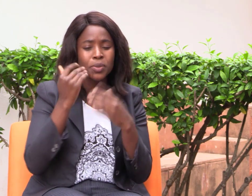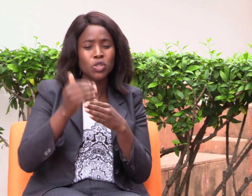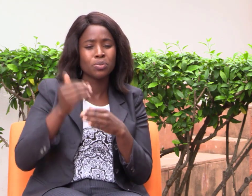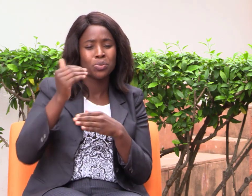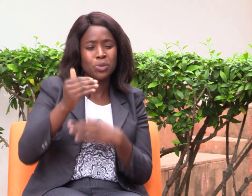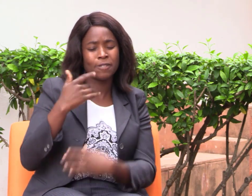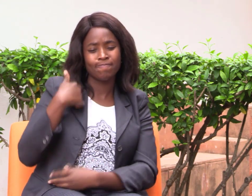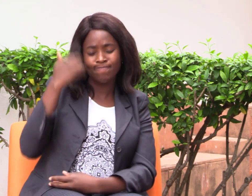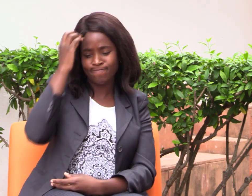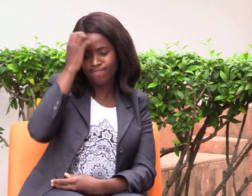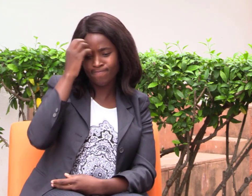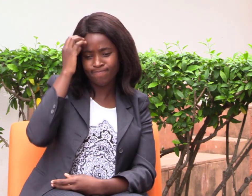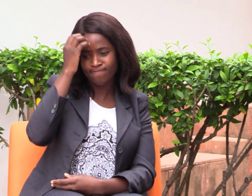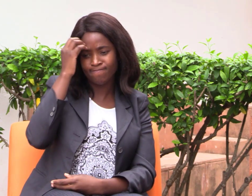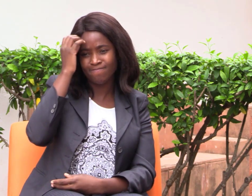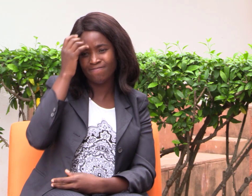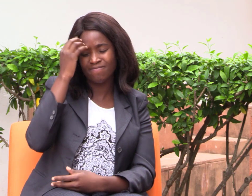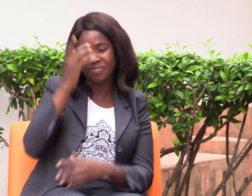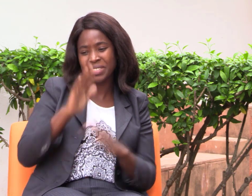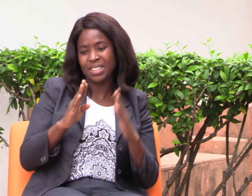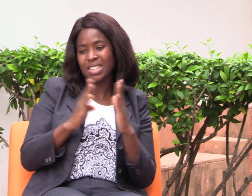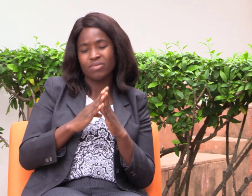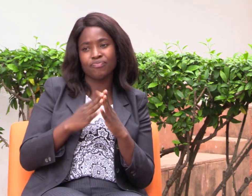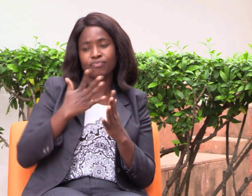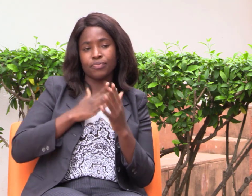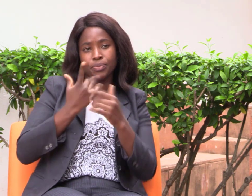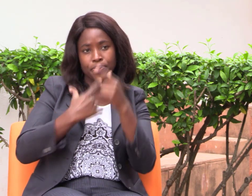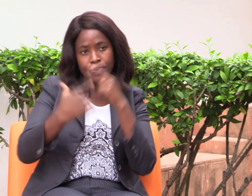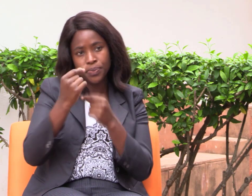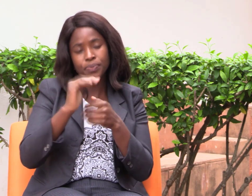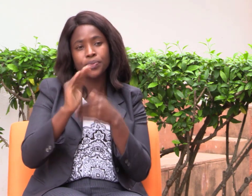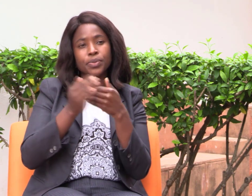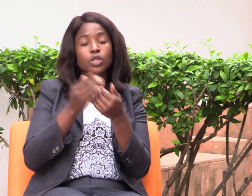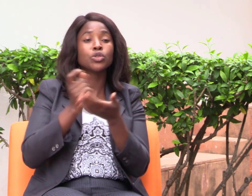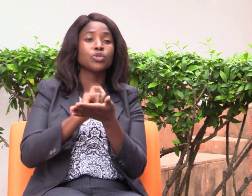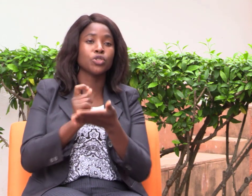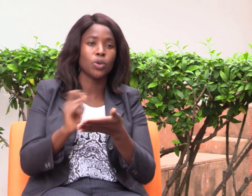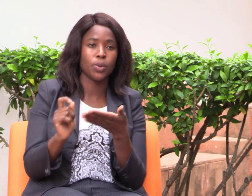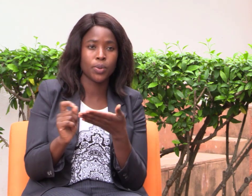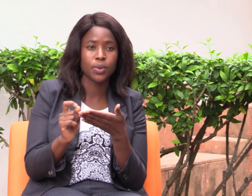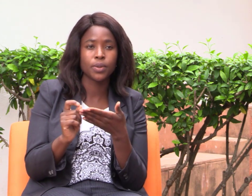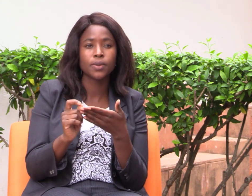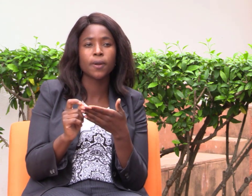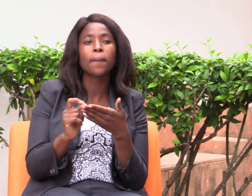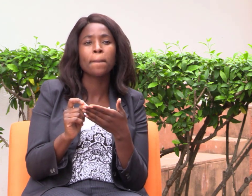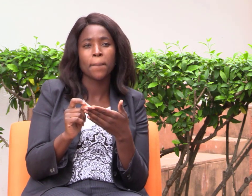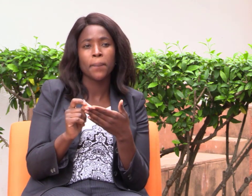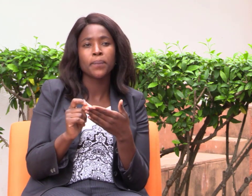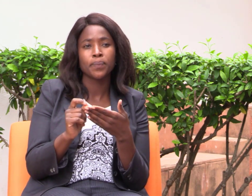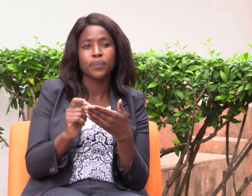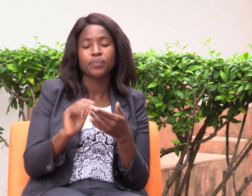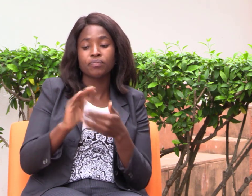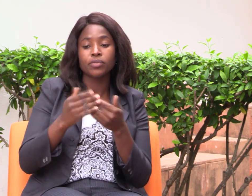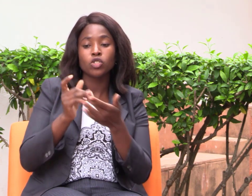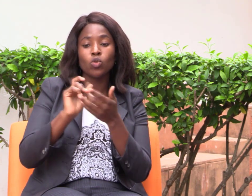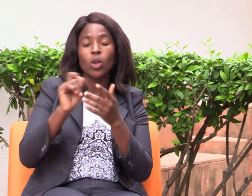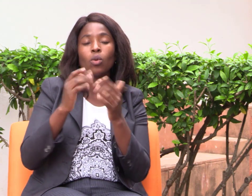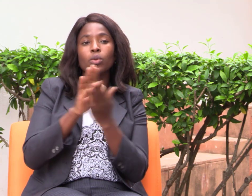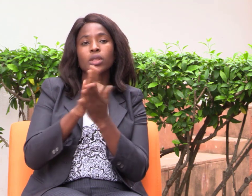para Moçambique e aqui pensei, o que fazer? Mas pronto, continuei com os meus